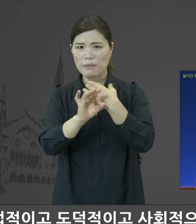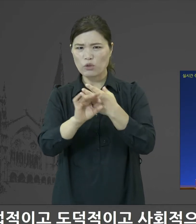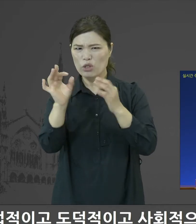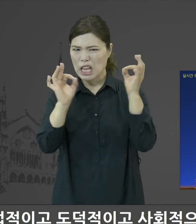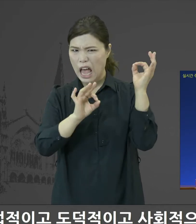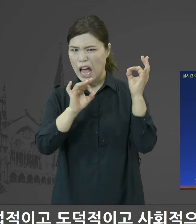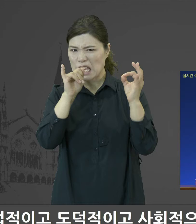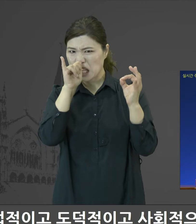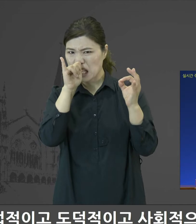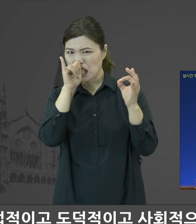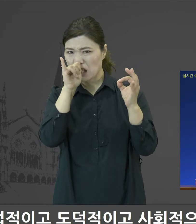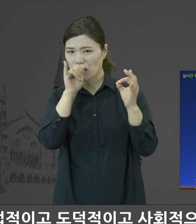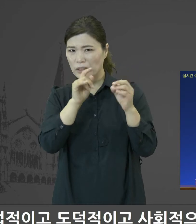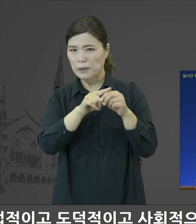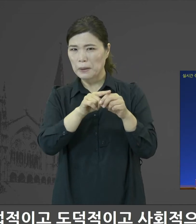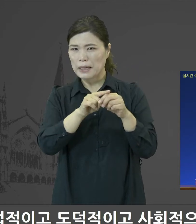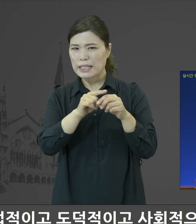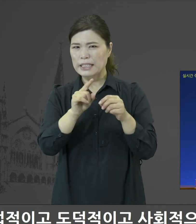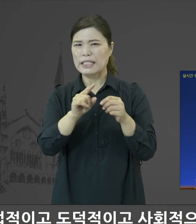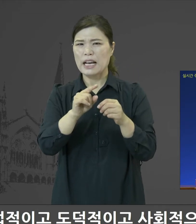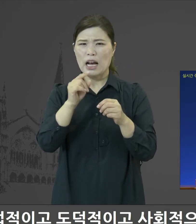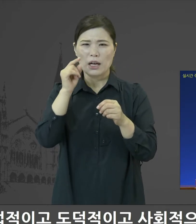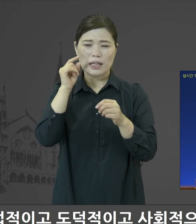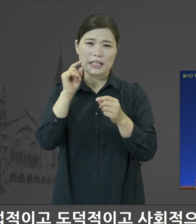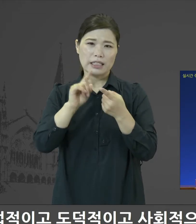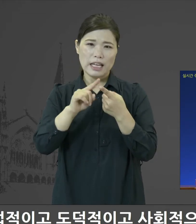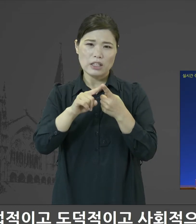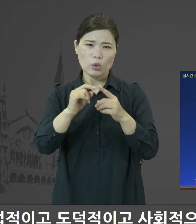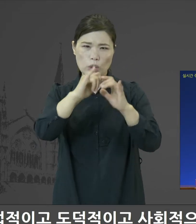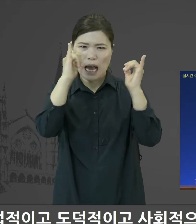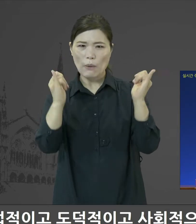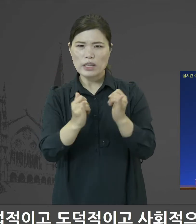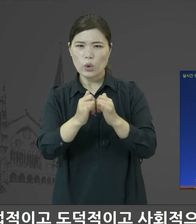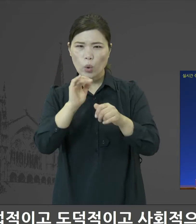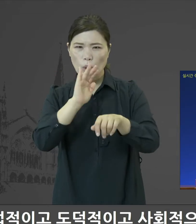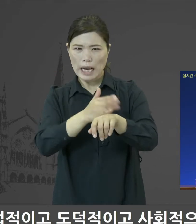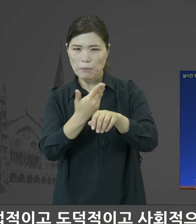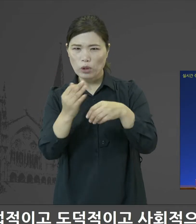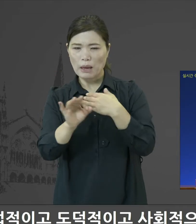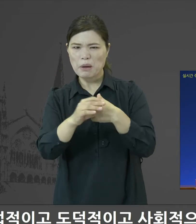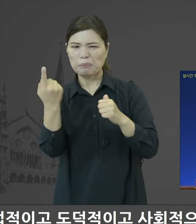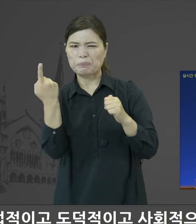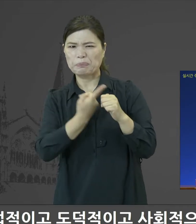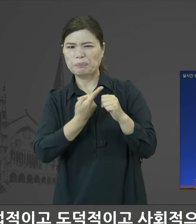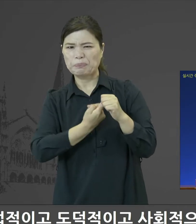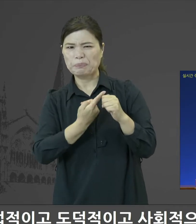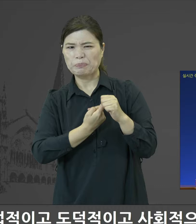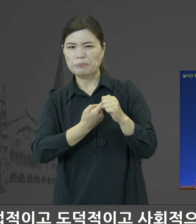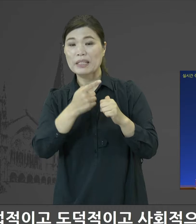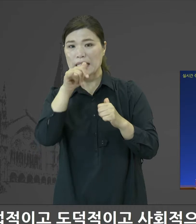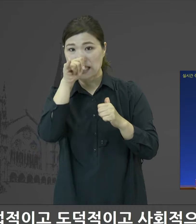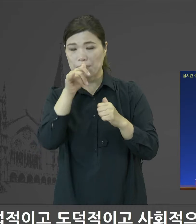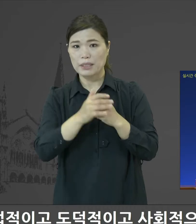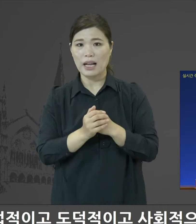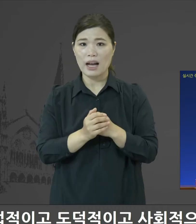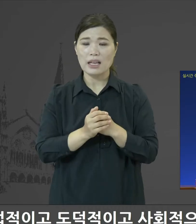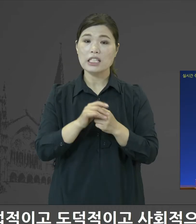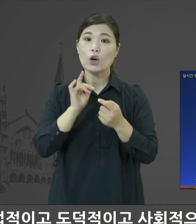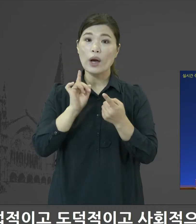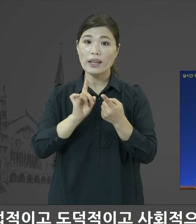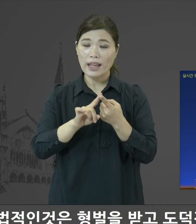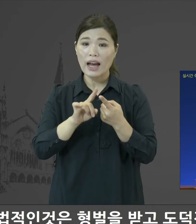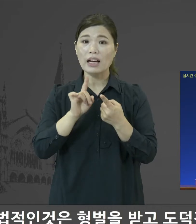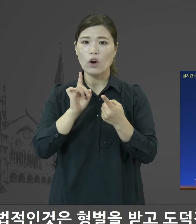있고, 사회적으로 잘못하면 질타 및 여러 가지 사회적 책임을 지게 되는데, 이러한